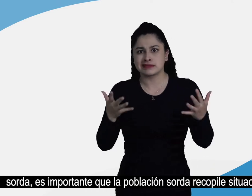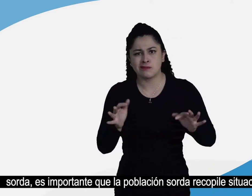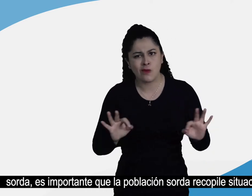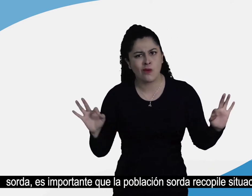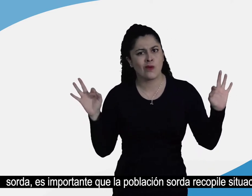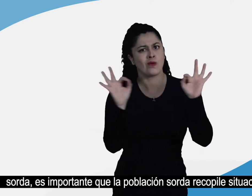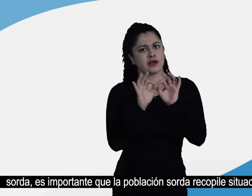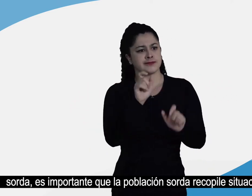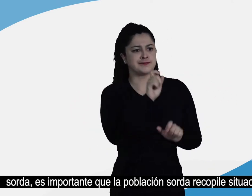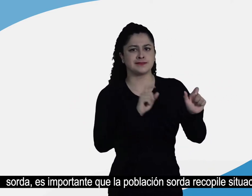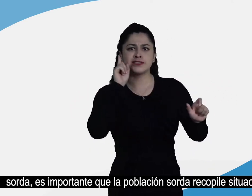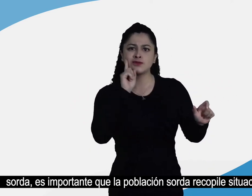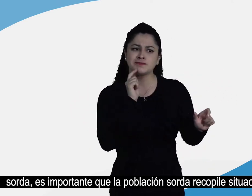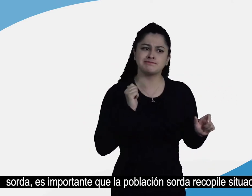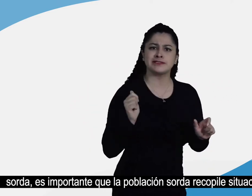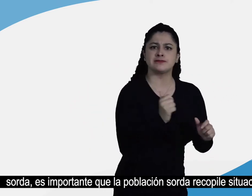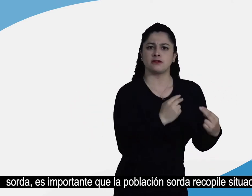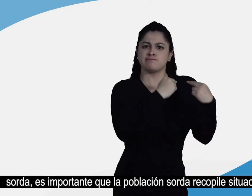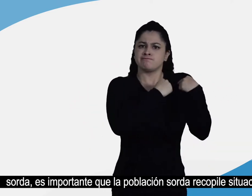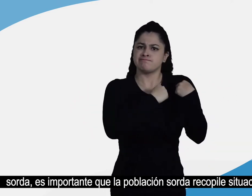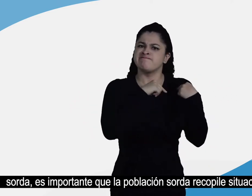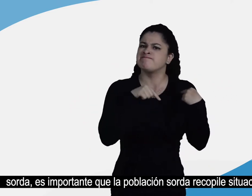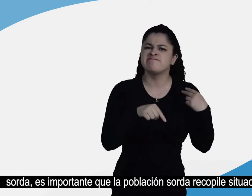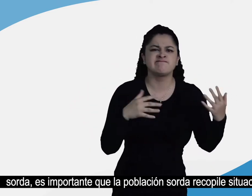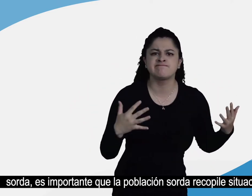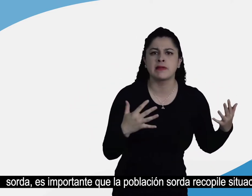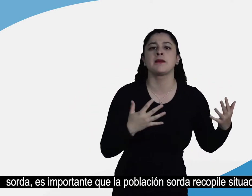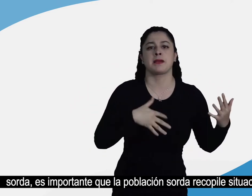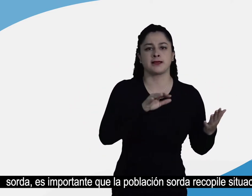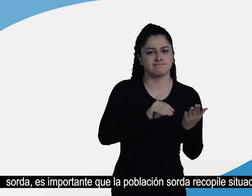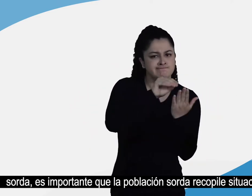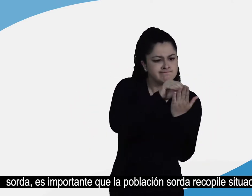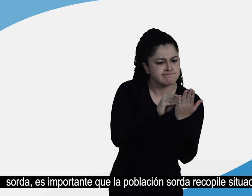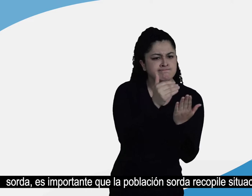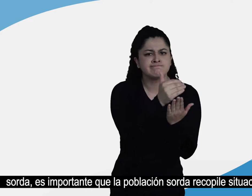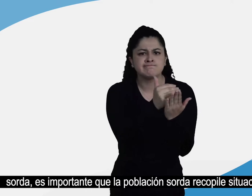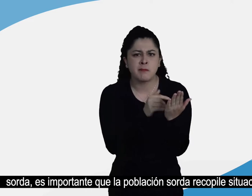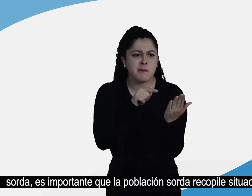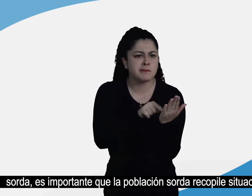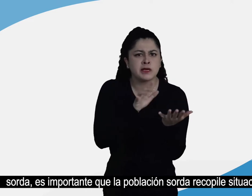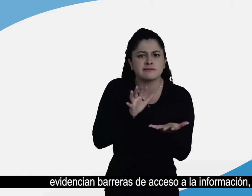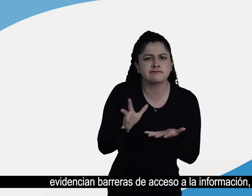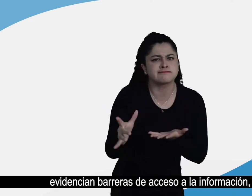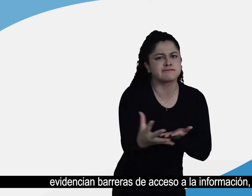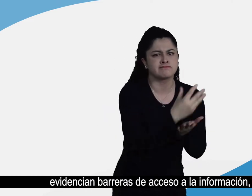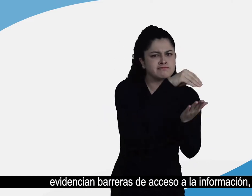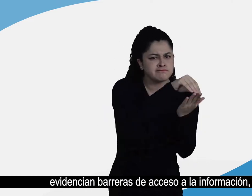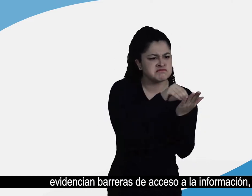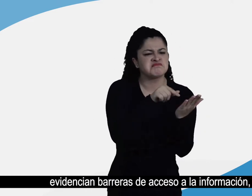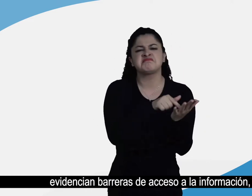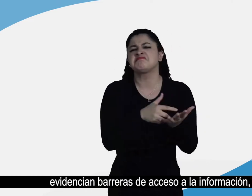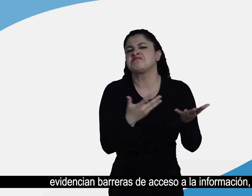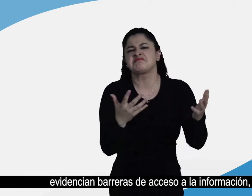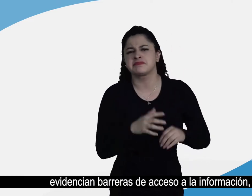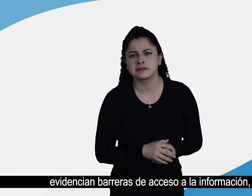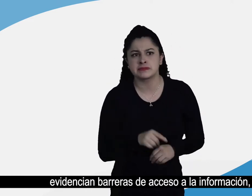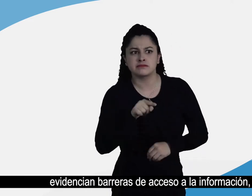es importante que la población sorda recopile situaciones que evidencian barreras de acceso a la